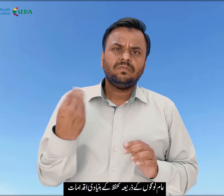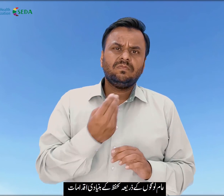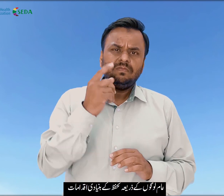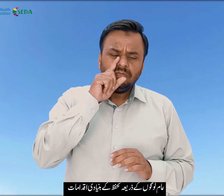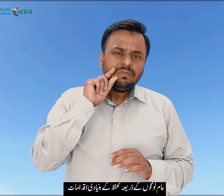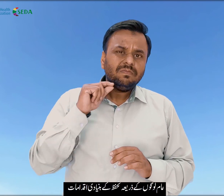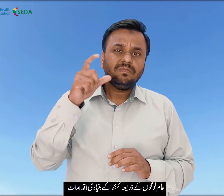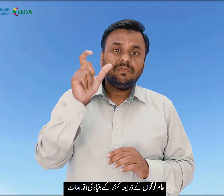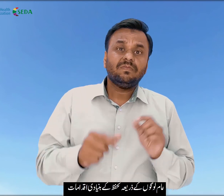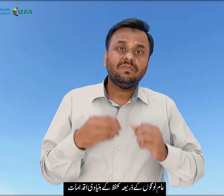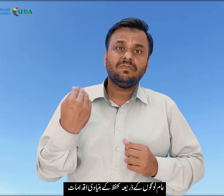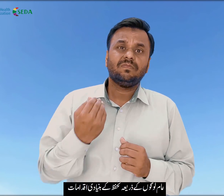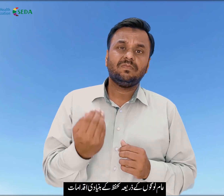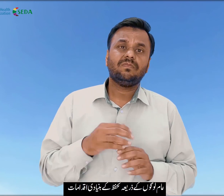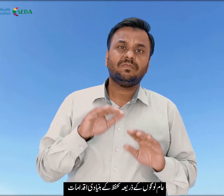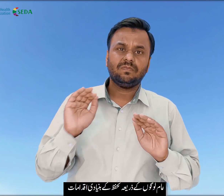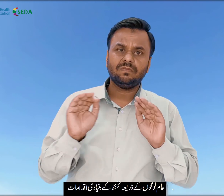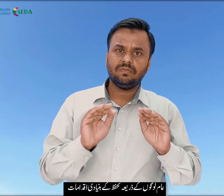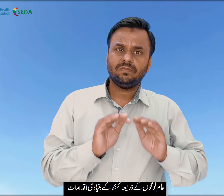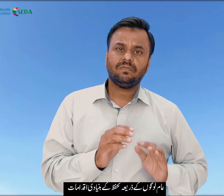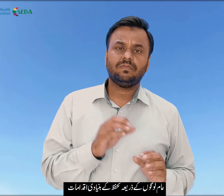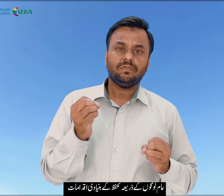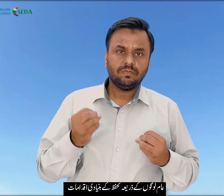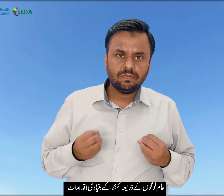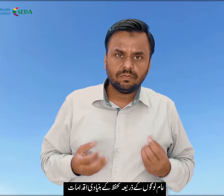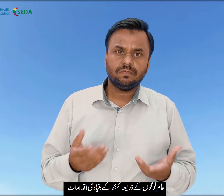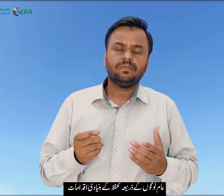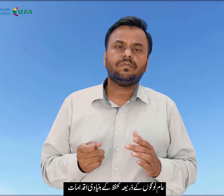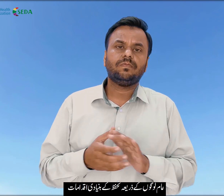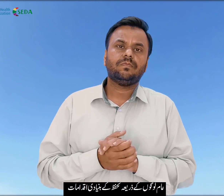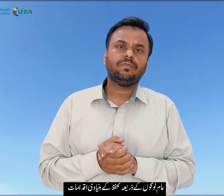عام لوگوں کے ذریعے تحفظ کے بنیادی اقدامات۔